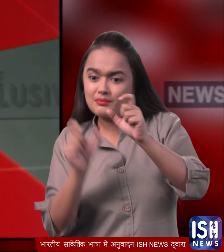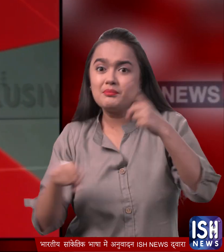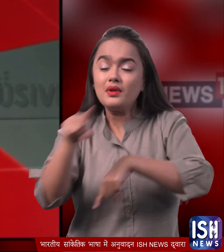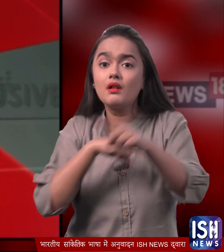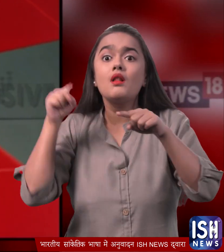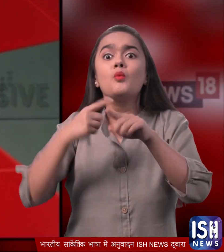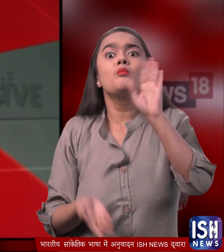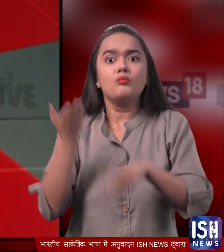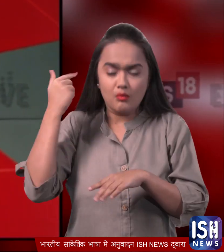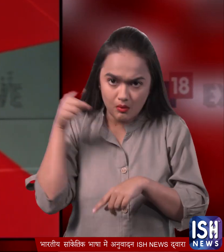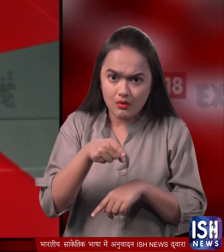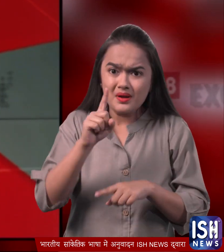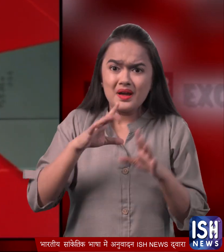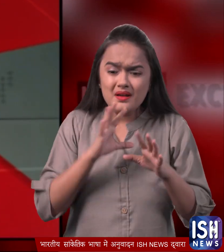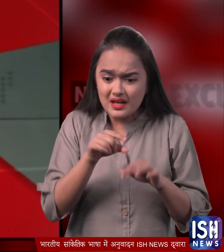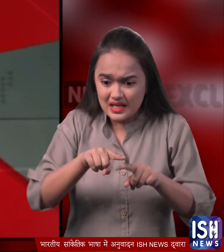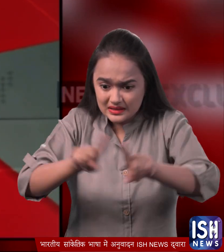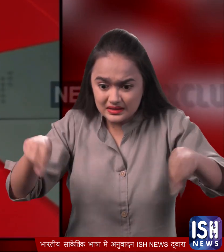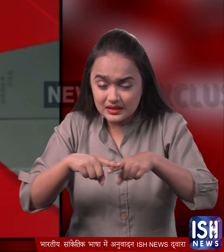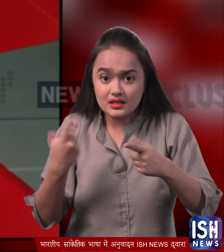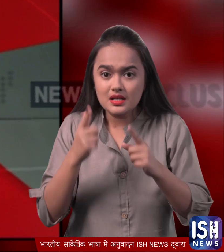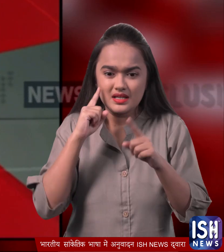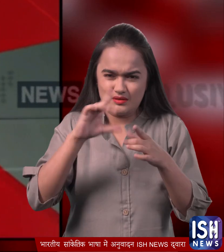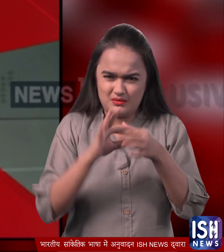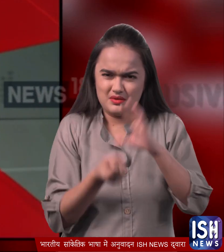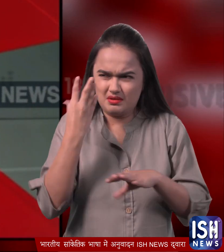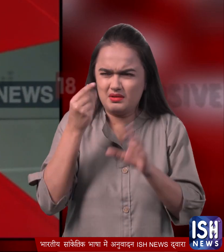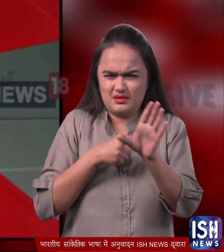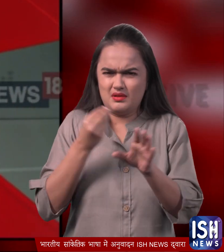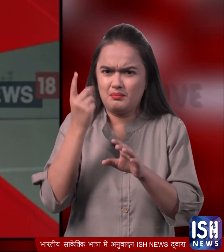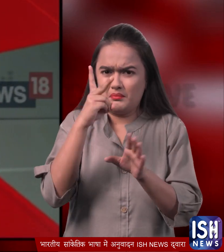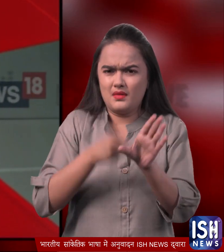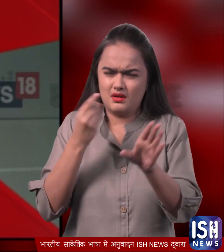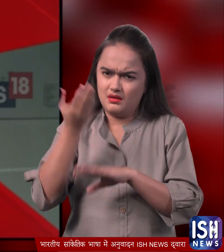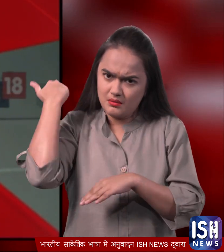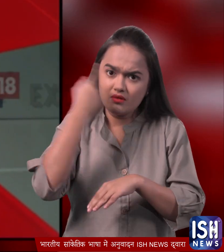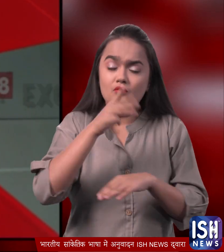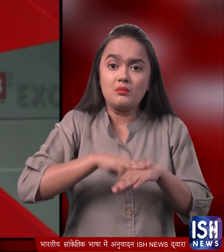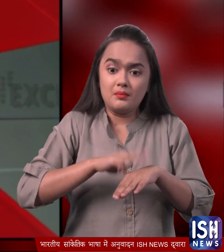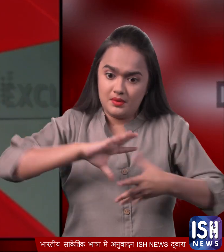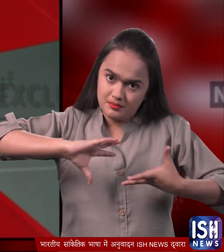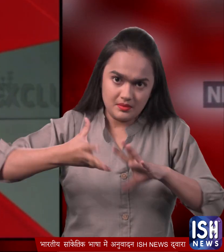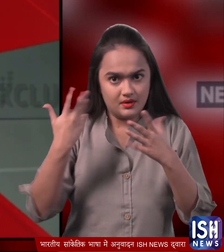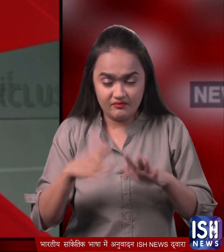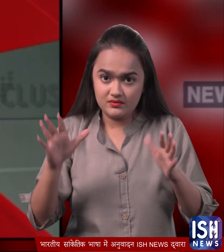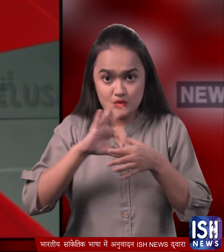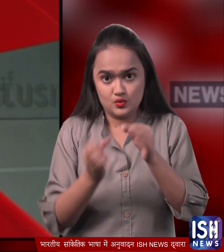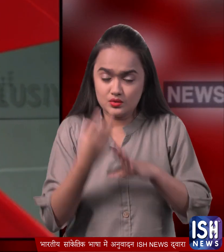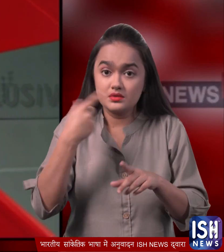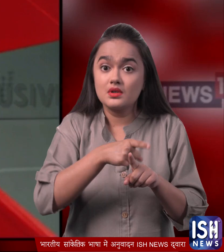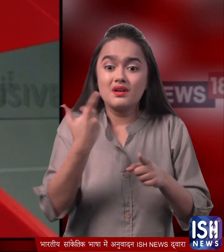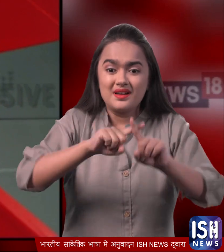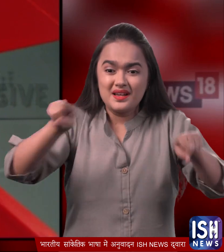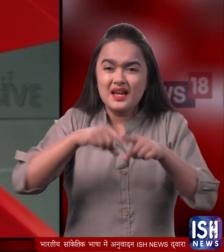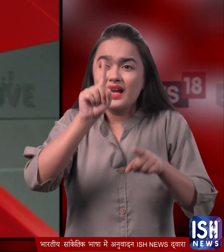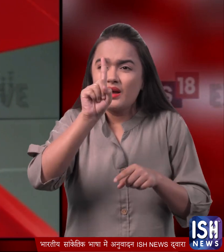भूमिहीन किसानों ने 12 साल पहले जमीन प्राप्ति संघर्ष कमेटी बनाई, जिसकी मांग है कि ग्राम पंचायतों के पास जितनी जमीन है